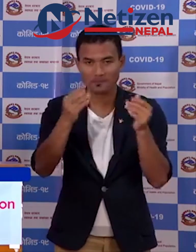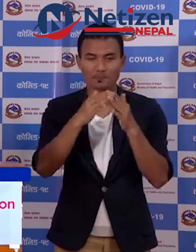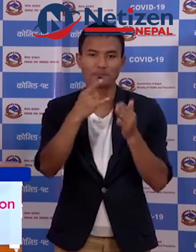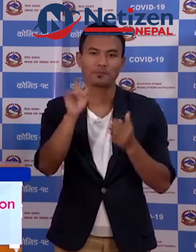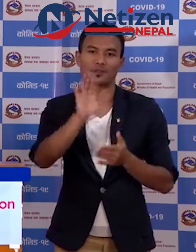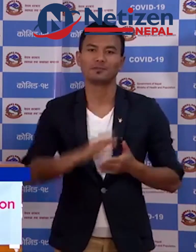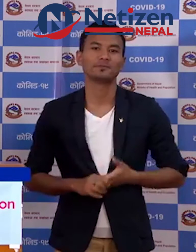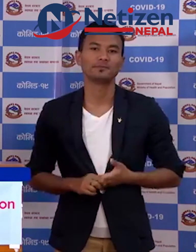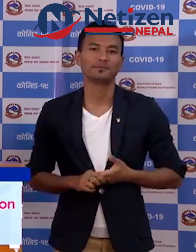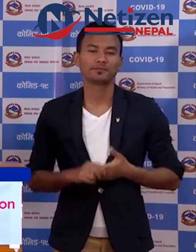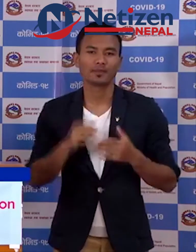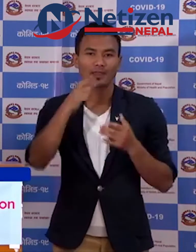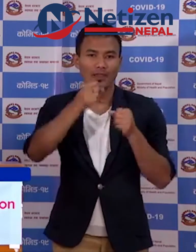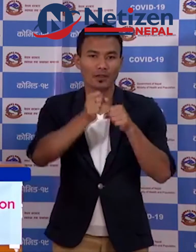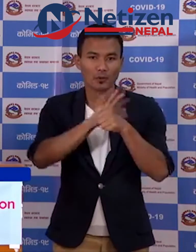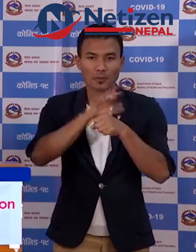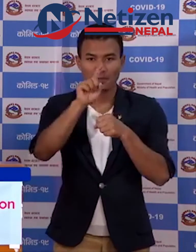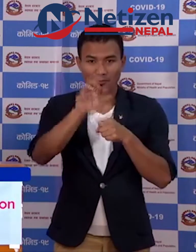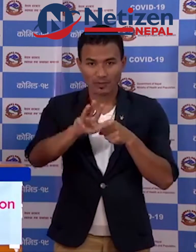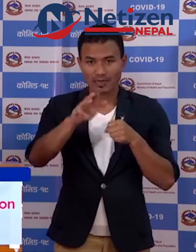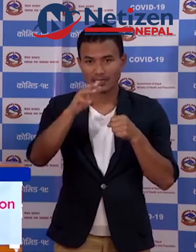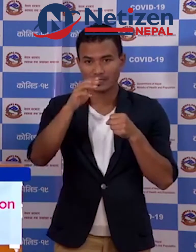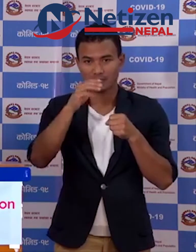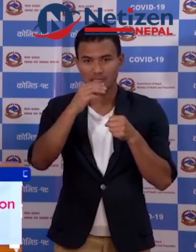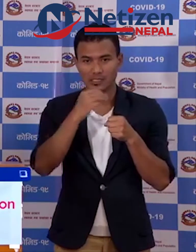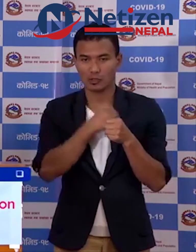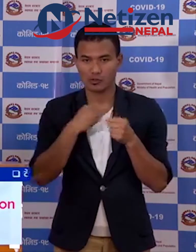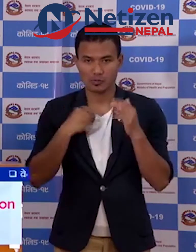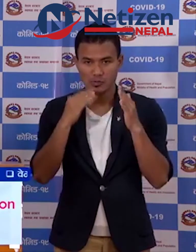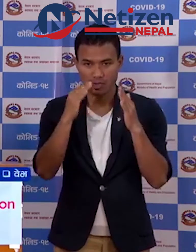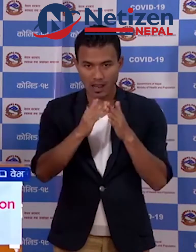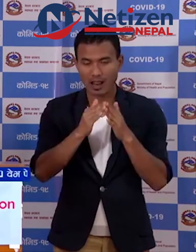छ। र COVID-19 युनिफाइड कमान्ड अस्पताल